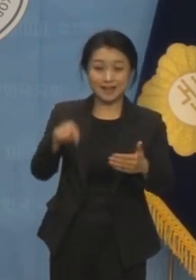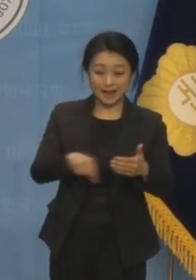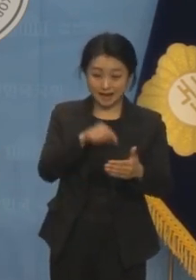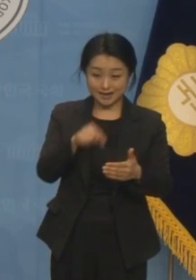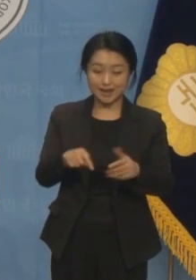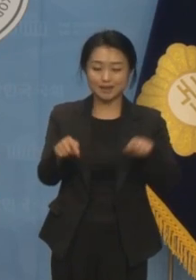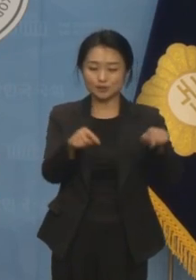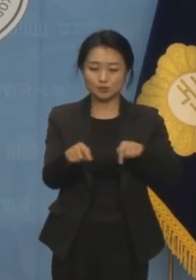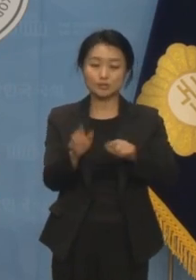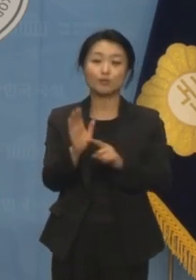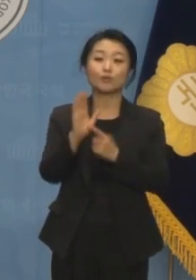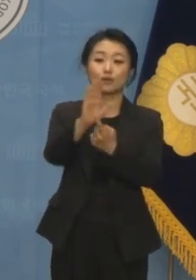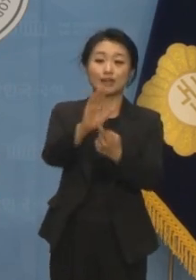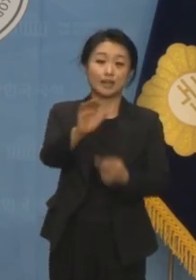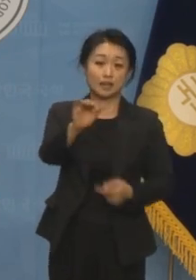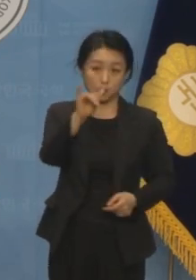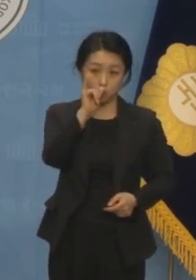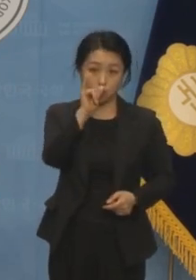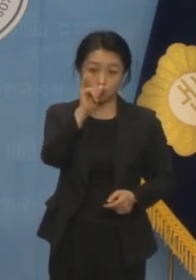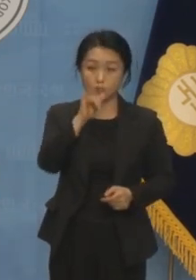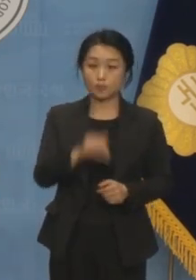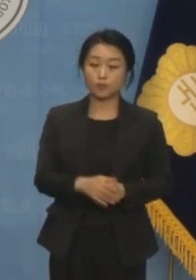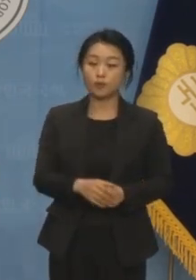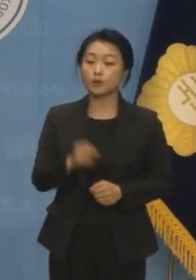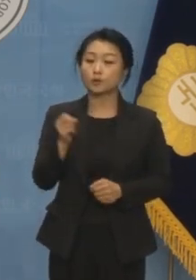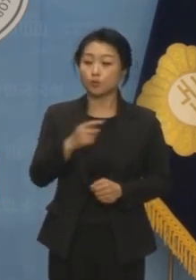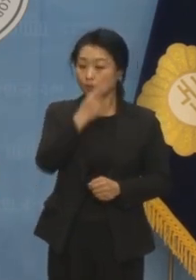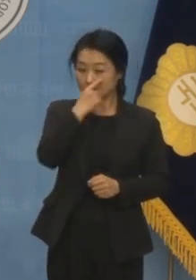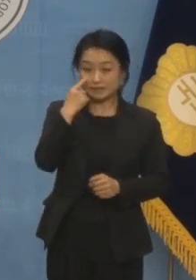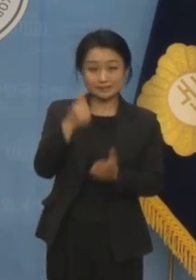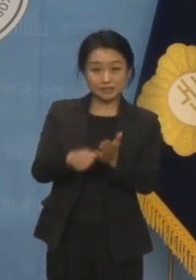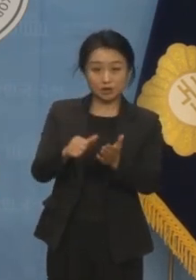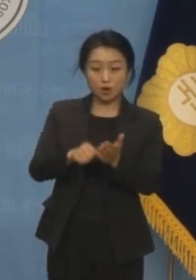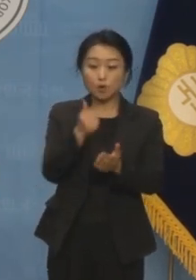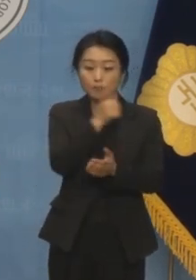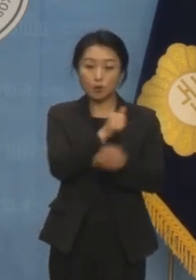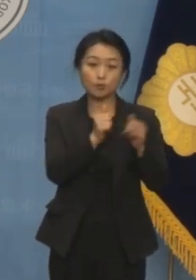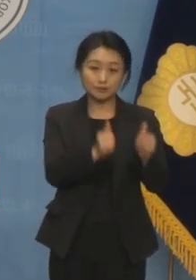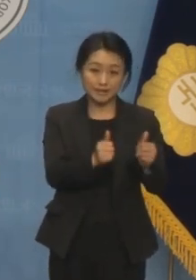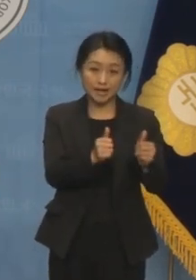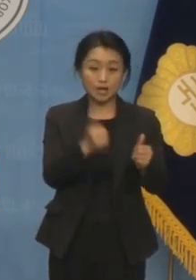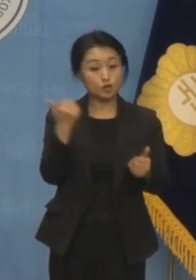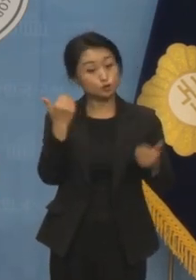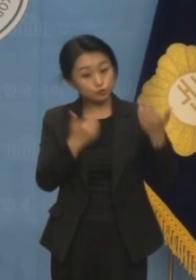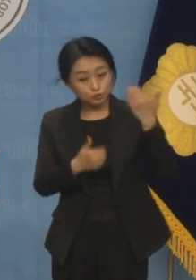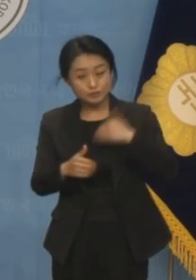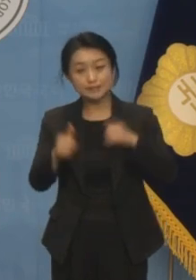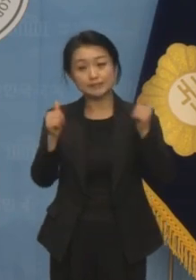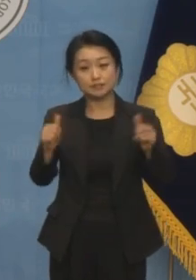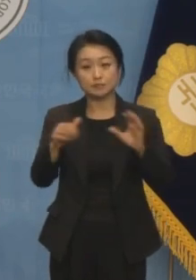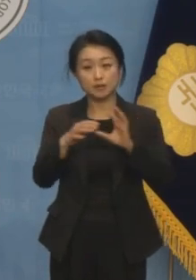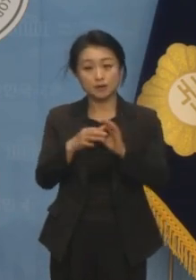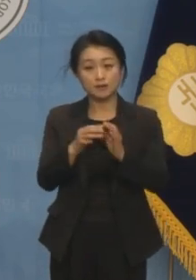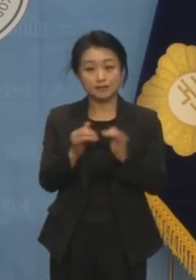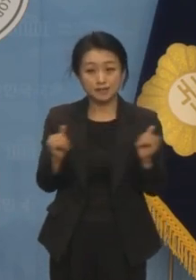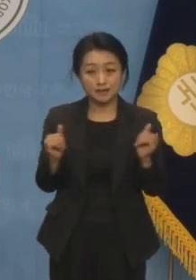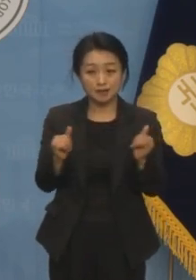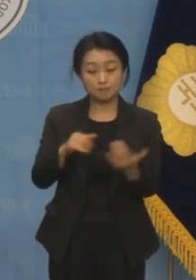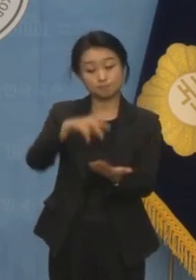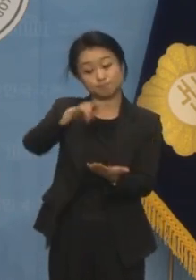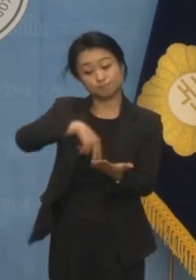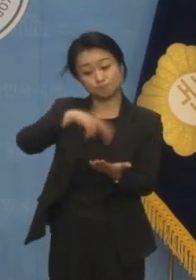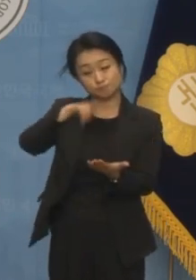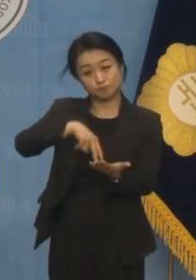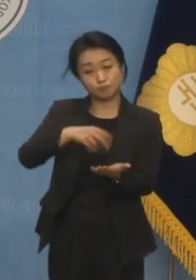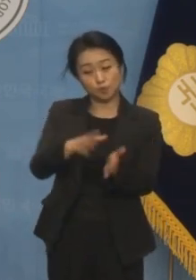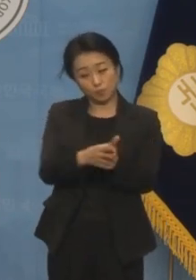바가 있습니다. 그리고 법정에서 채택된 증거는 변호인단 등 누구든 재판 관련자들은 열람과